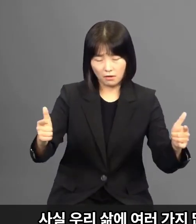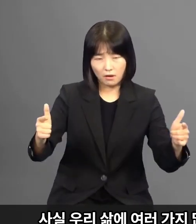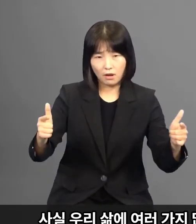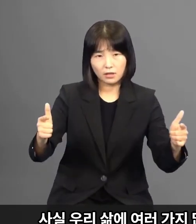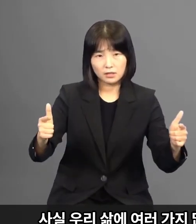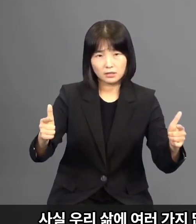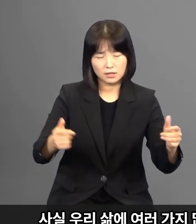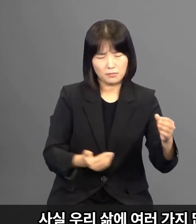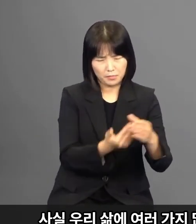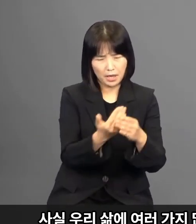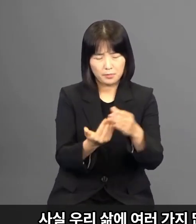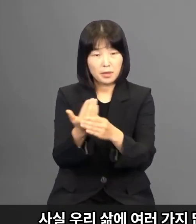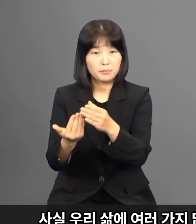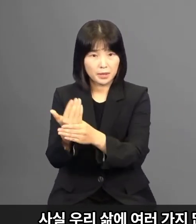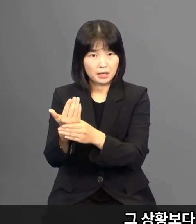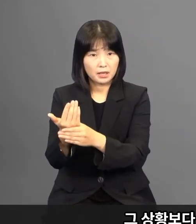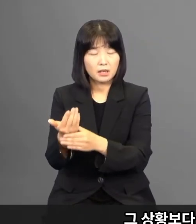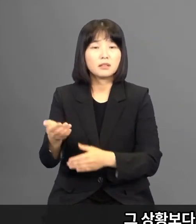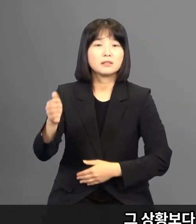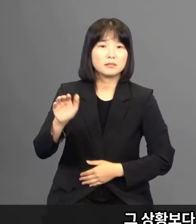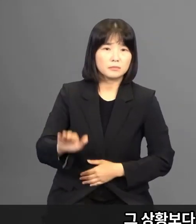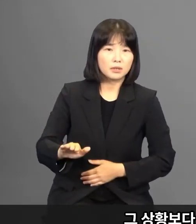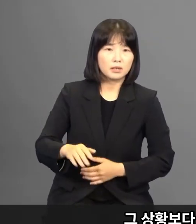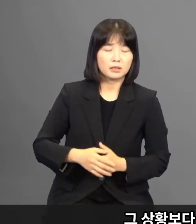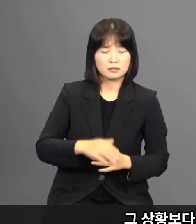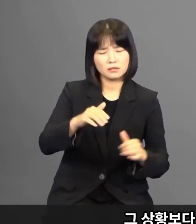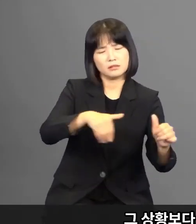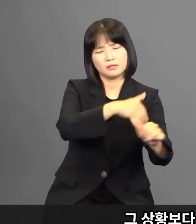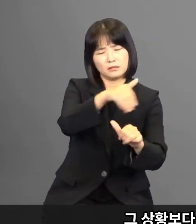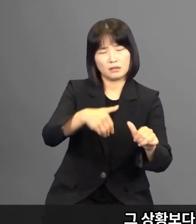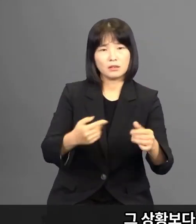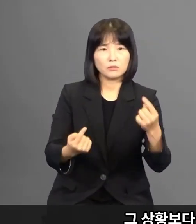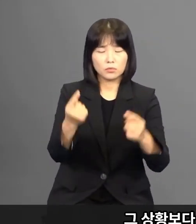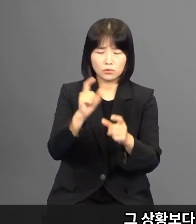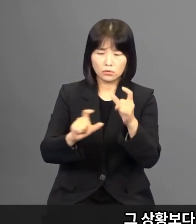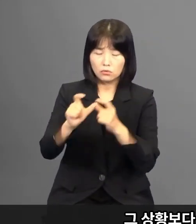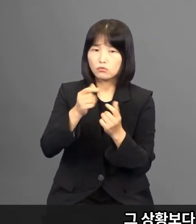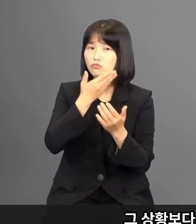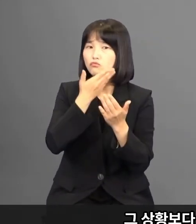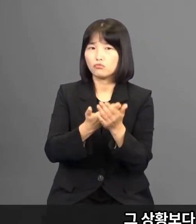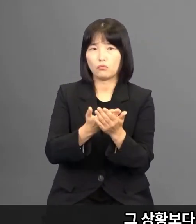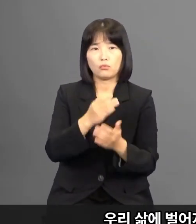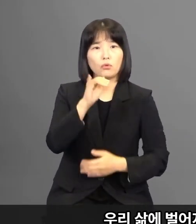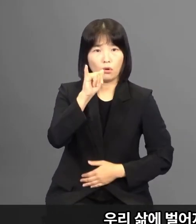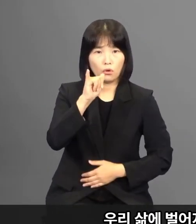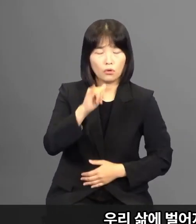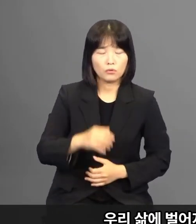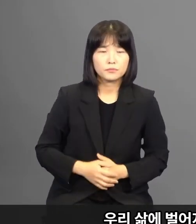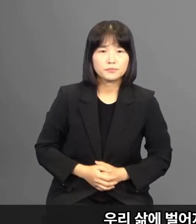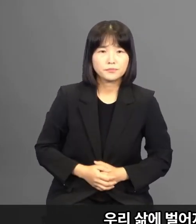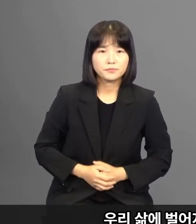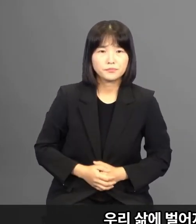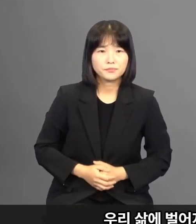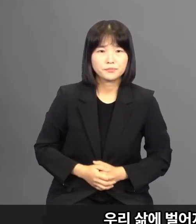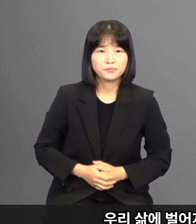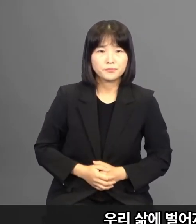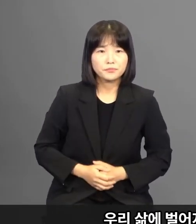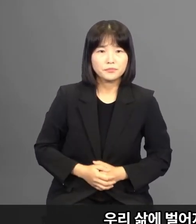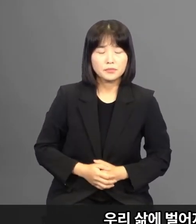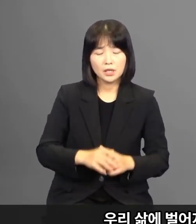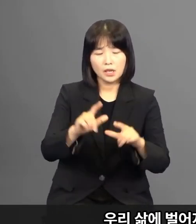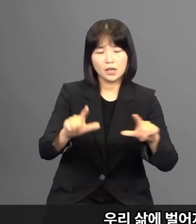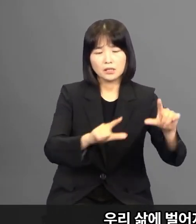사고가 터지긴 하지만 그 상황보다 더 중요한 것이 있습니다. 우리 삶에 벌어지는 것이